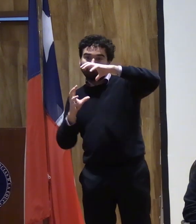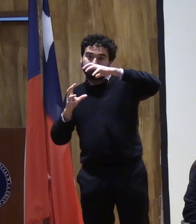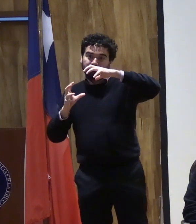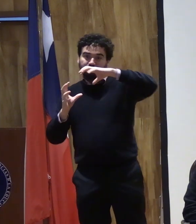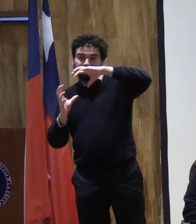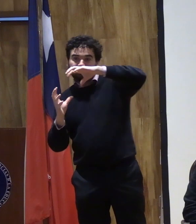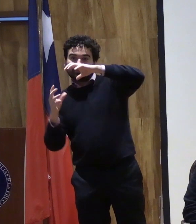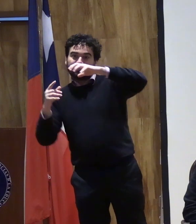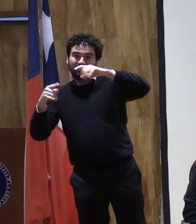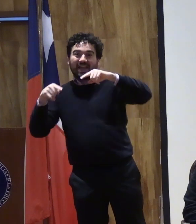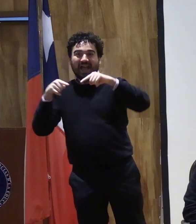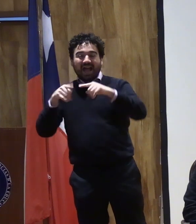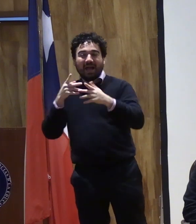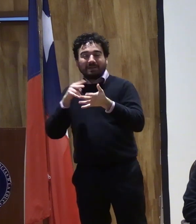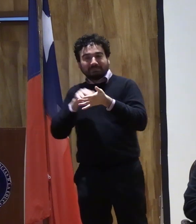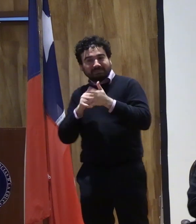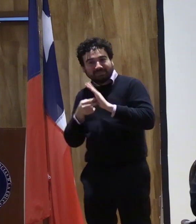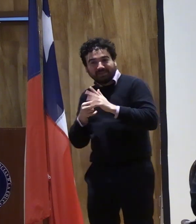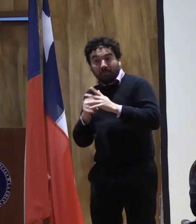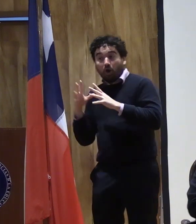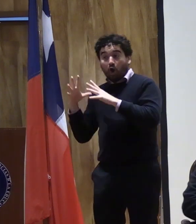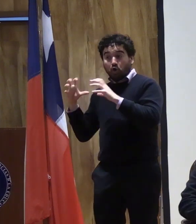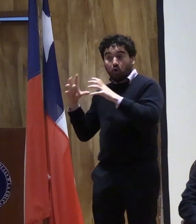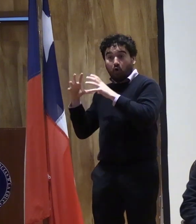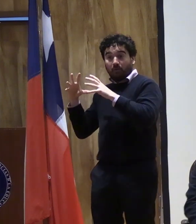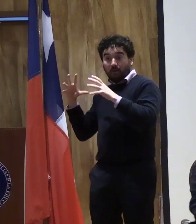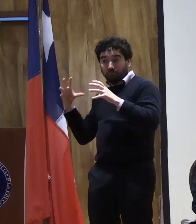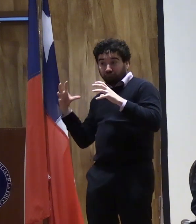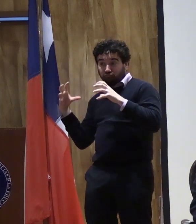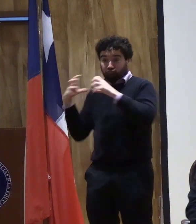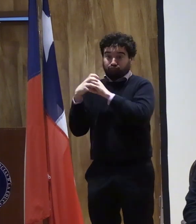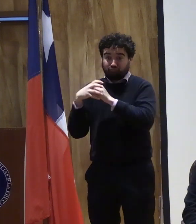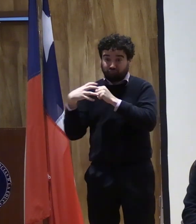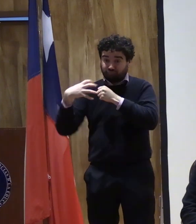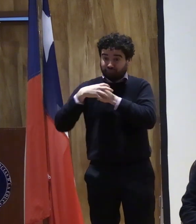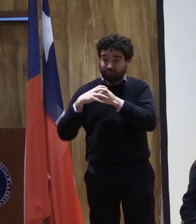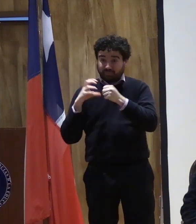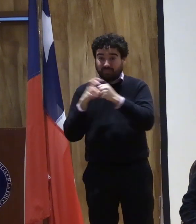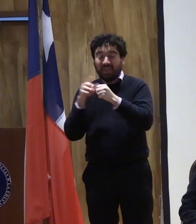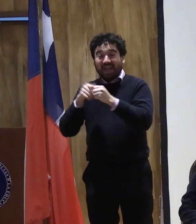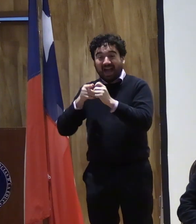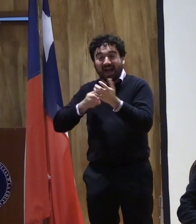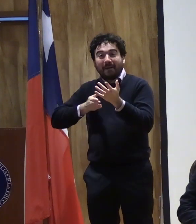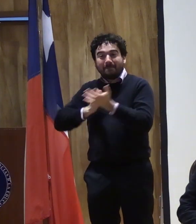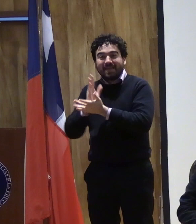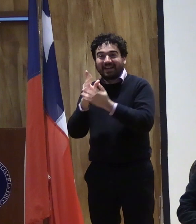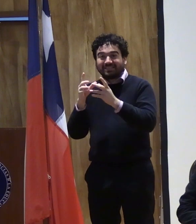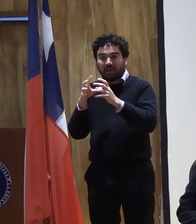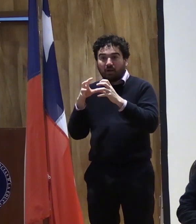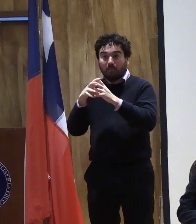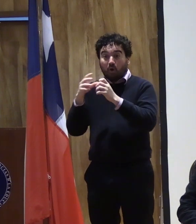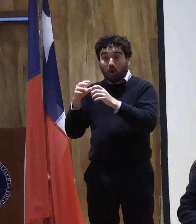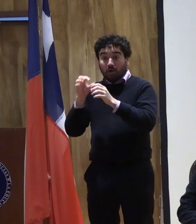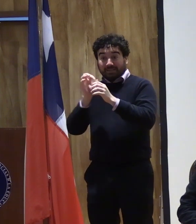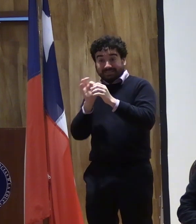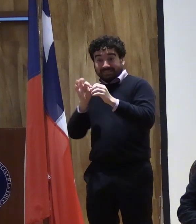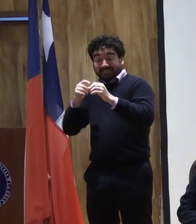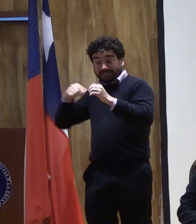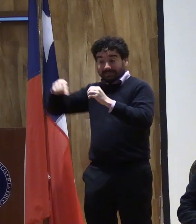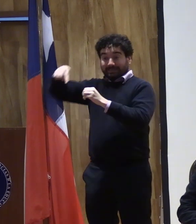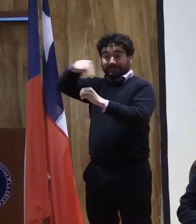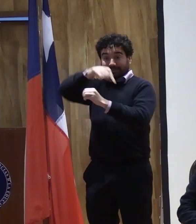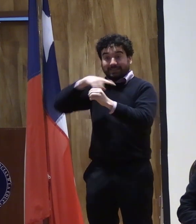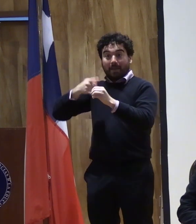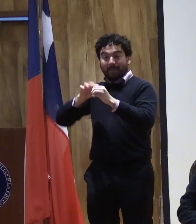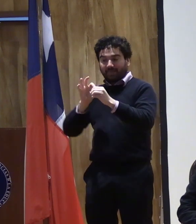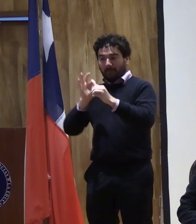nube forma un disco. En el disco se formaron los planetas, que era un poquitito de materia lo que había en el disco, y la